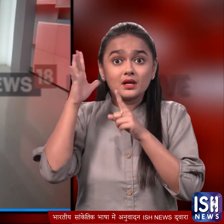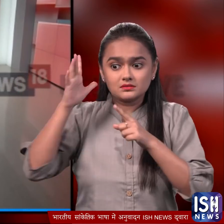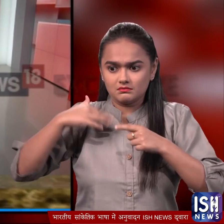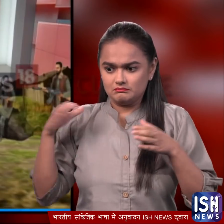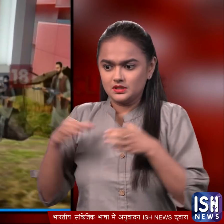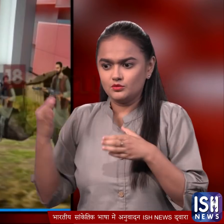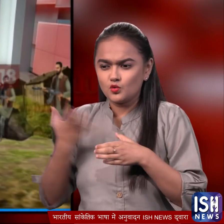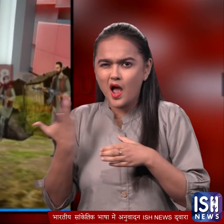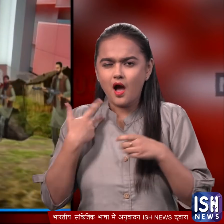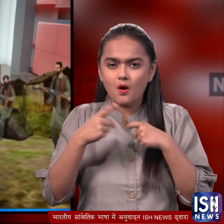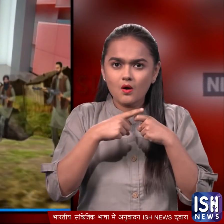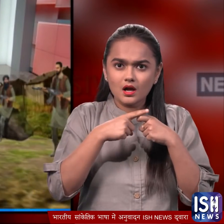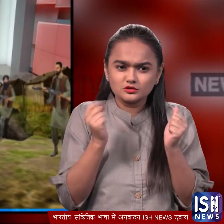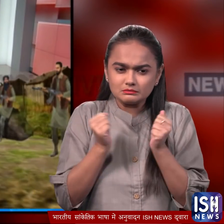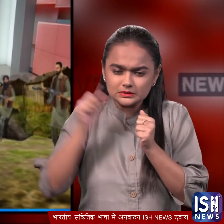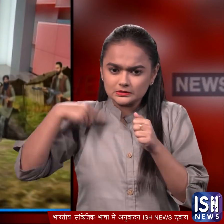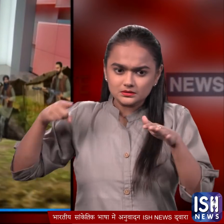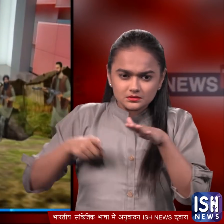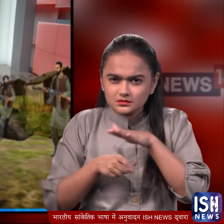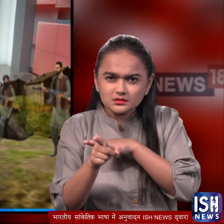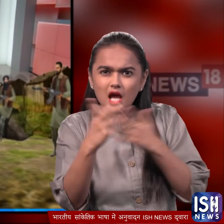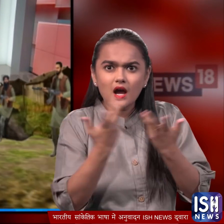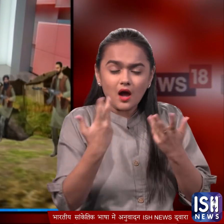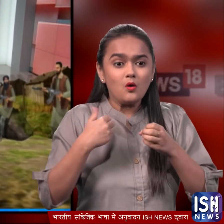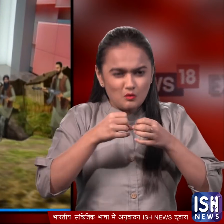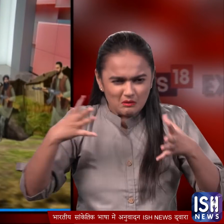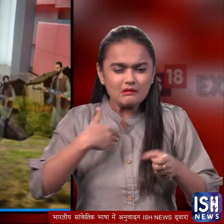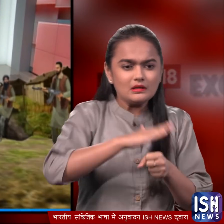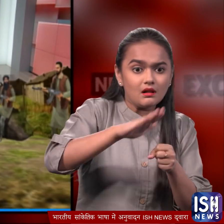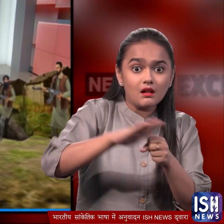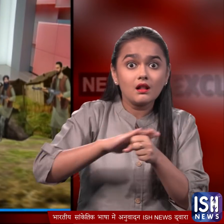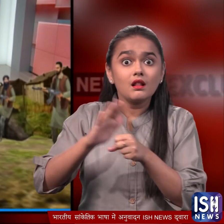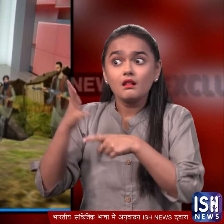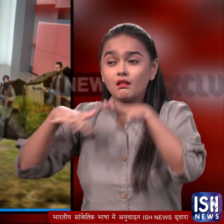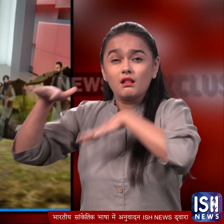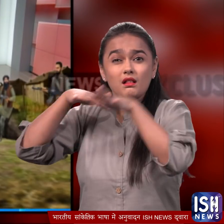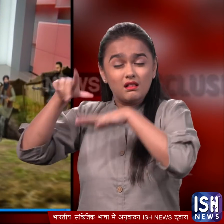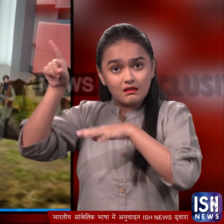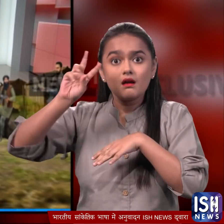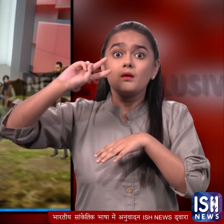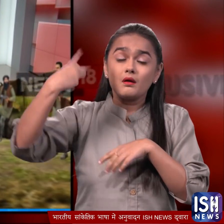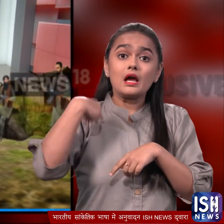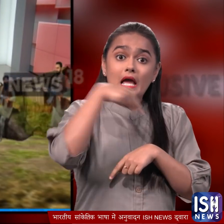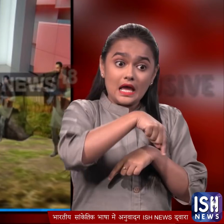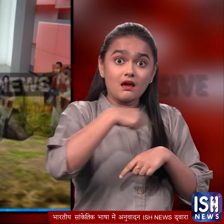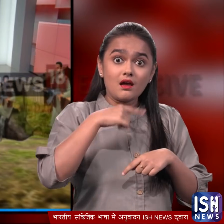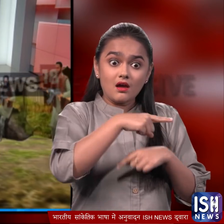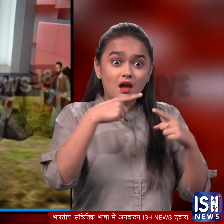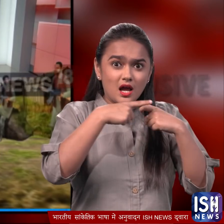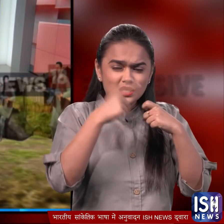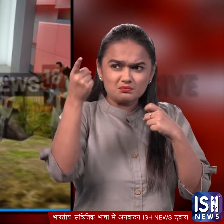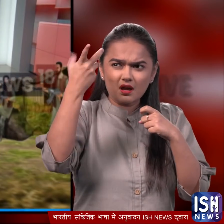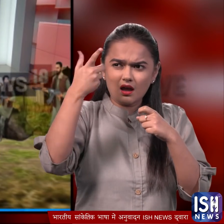है कि पाकिस्तान ने कश्मीर में आतंकवादी गतिविधियों को बढ़ावा देने के लिए कश्मीर जाबाज फोर्स नाम का एक आतंकी संगठन बनाया